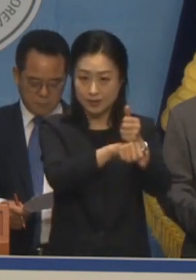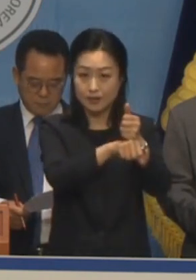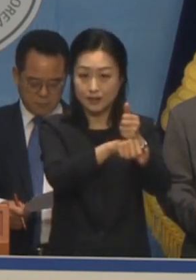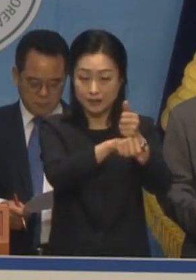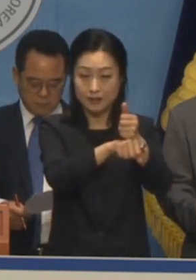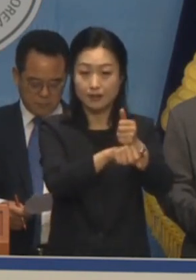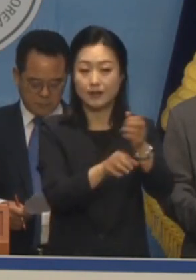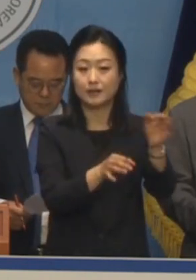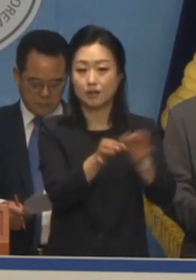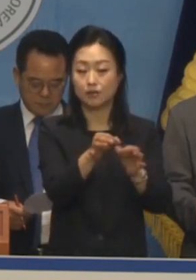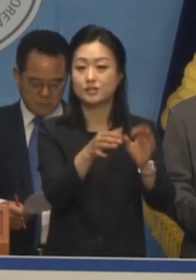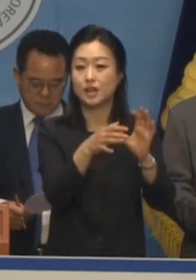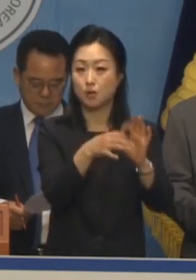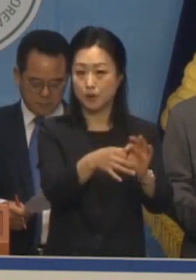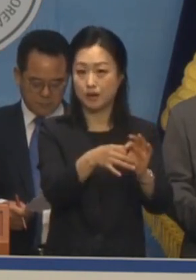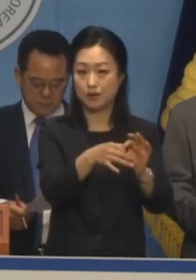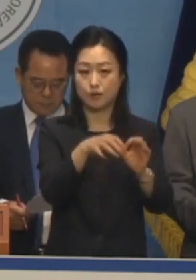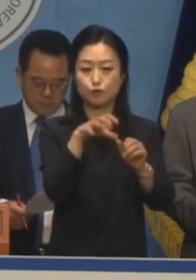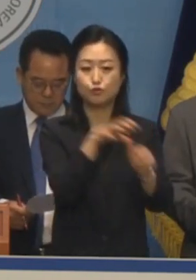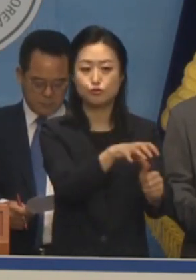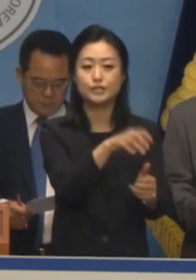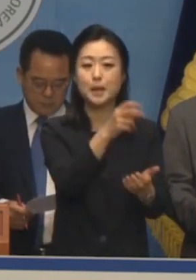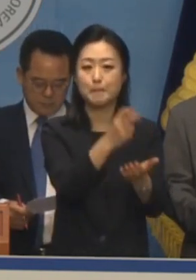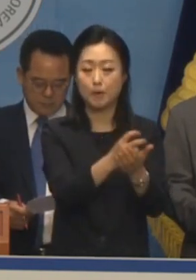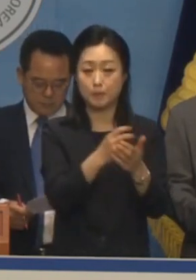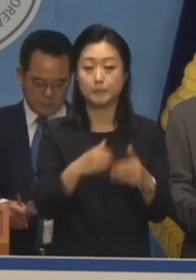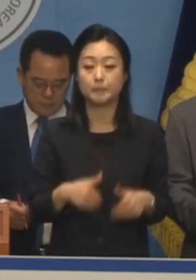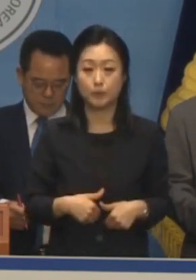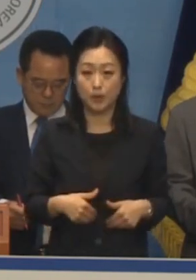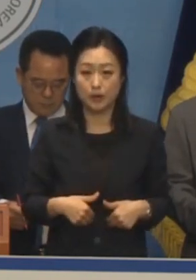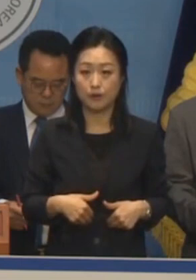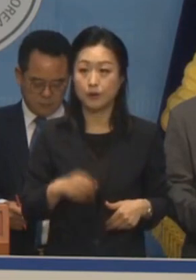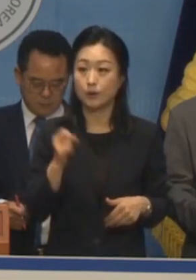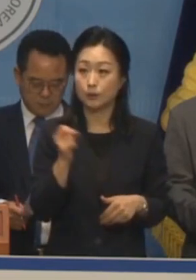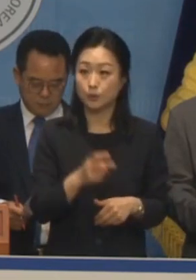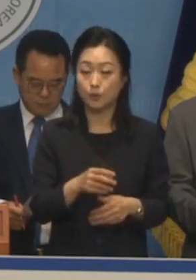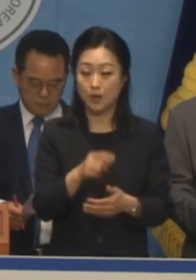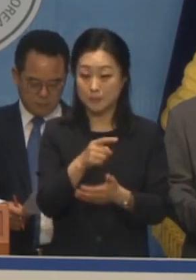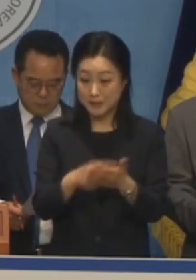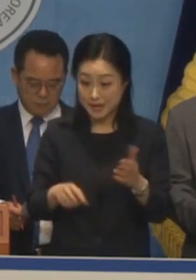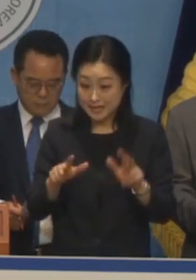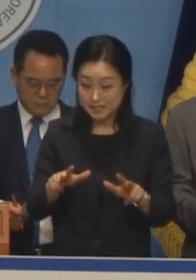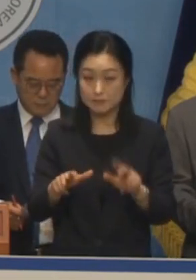행위를 규제하는 법안의 필요성이 커지고 있습니다. 특히 피해액